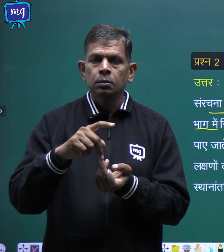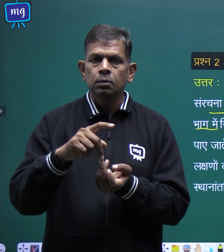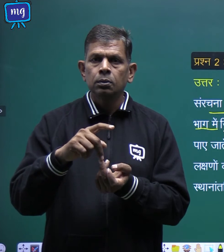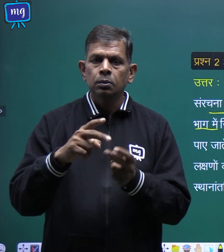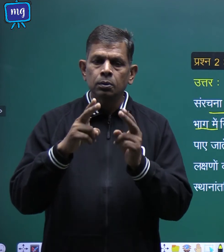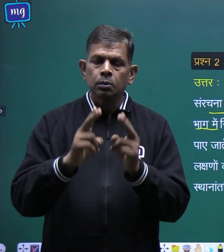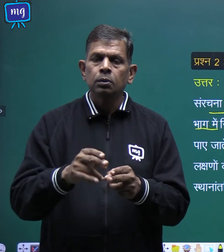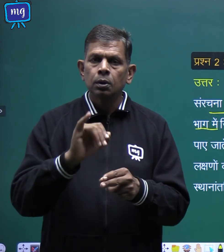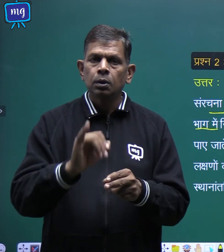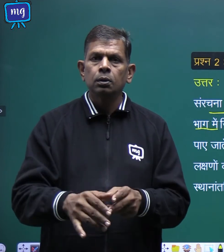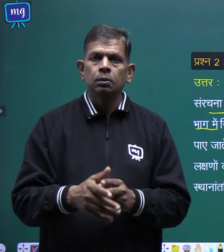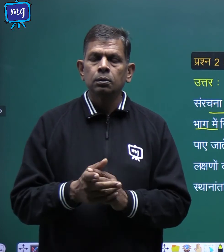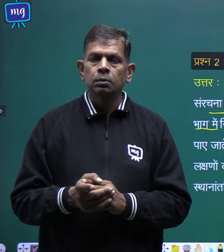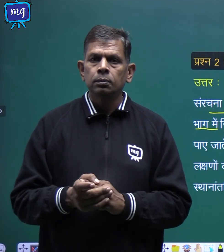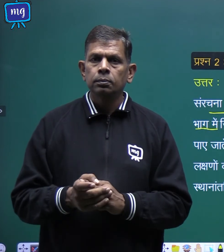स्थित होता है।